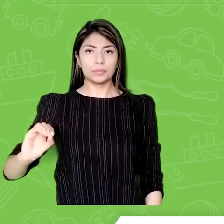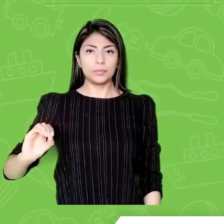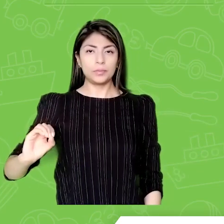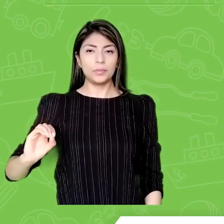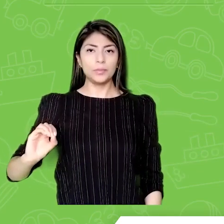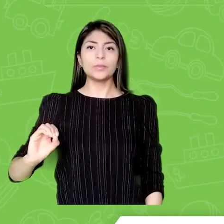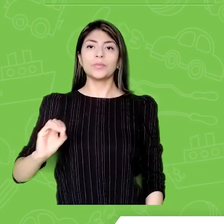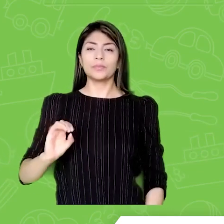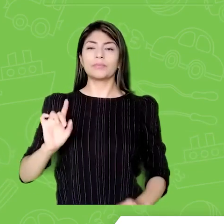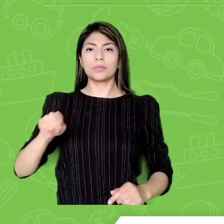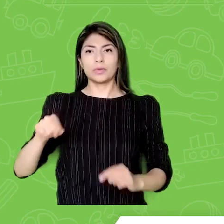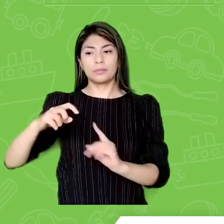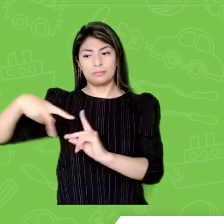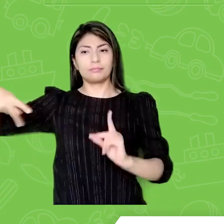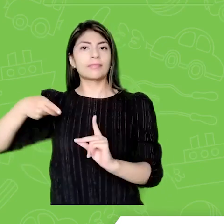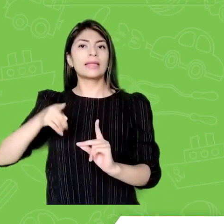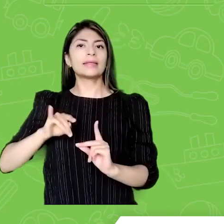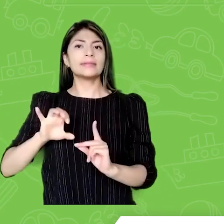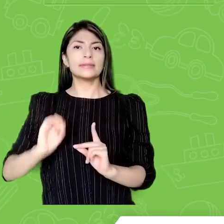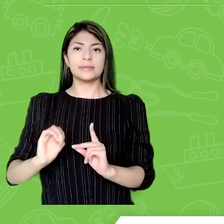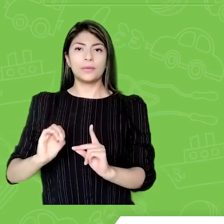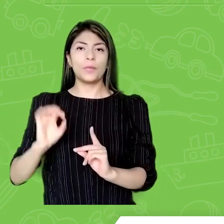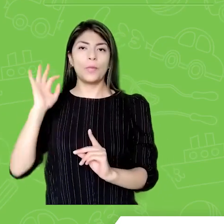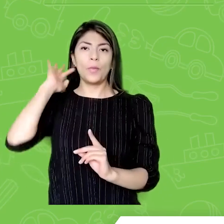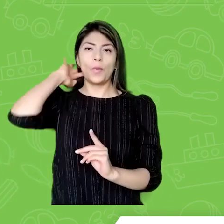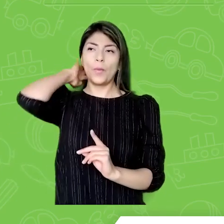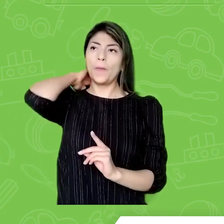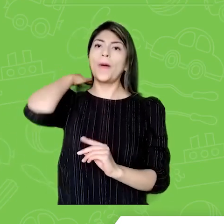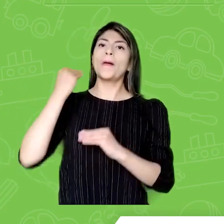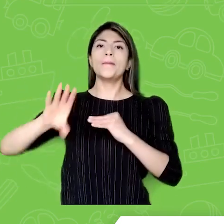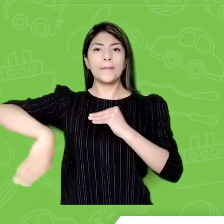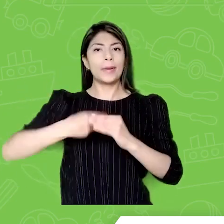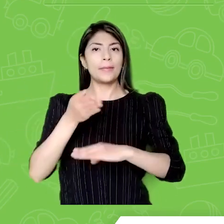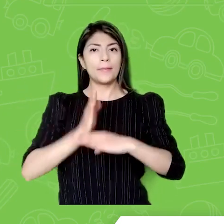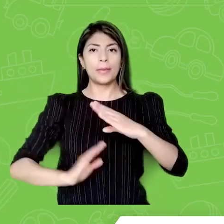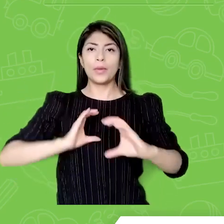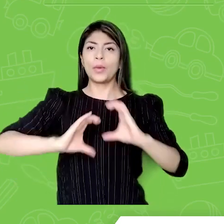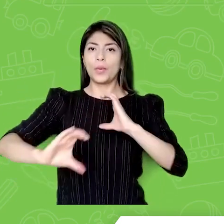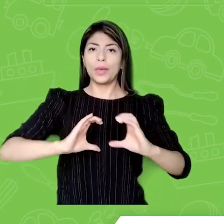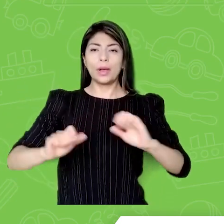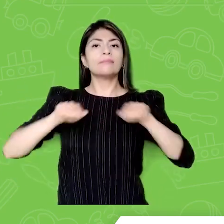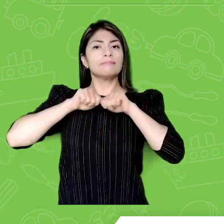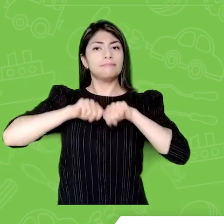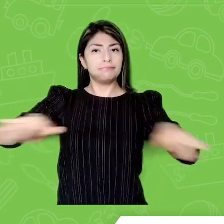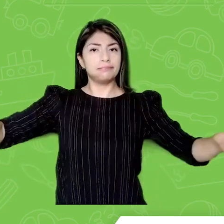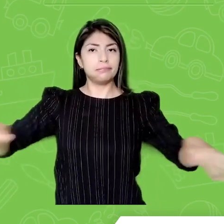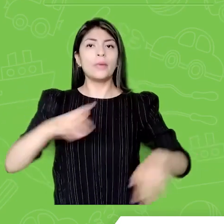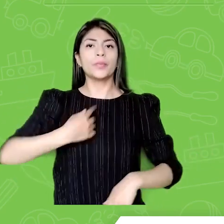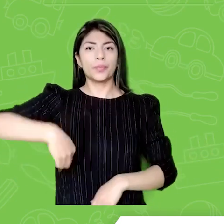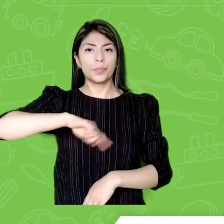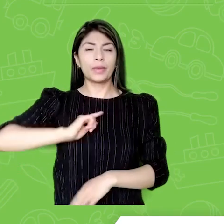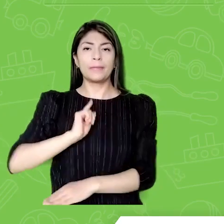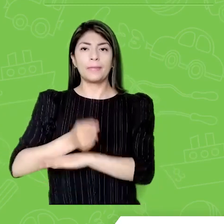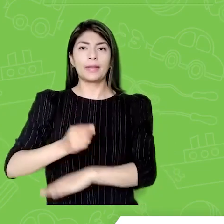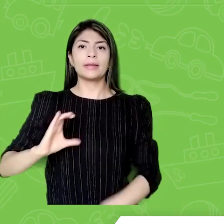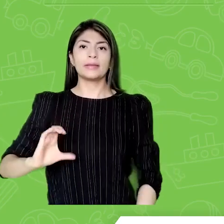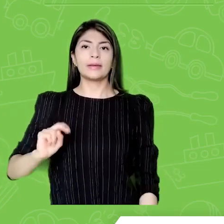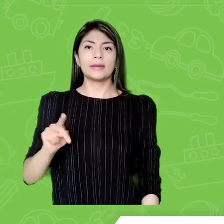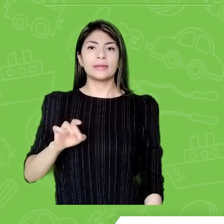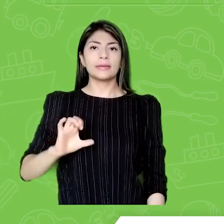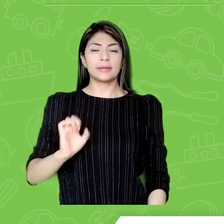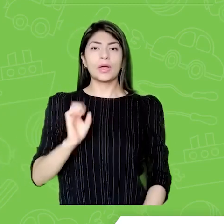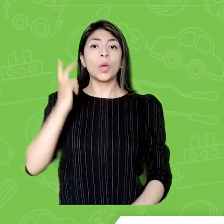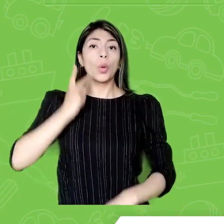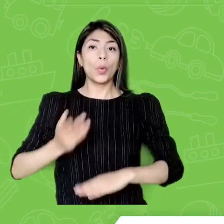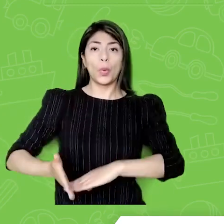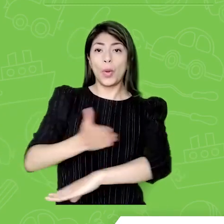www.cnsc.gov.co, enlace SIMO, y por diferentes medios de comunicación que defina esta Comisión Nacional, por lo menos 2 días hábiles antes